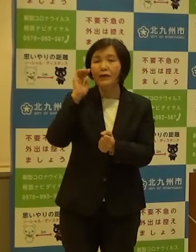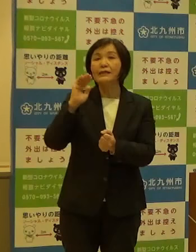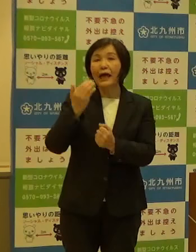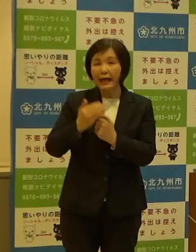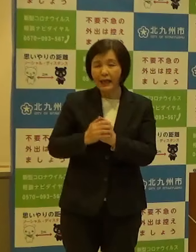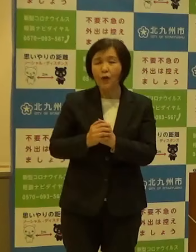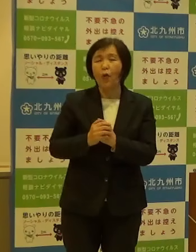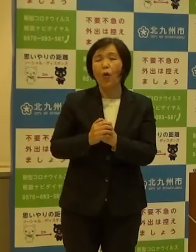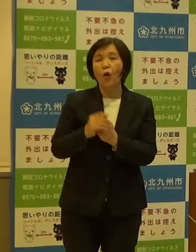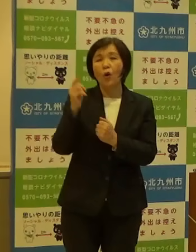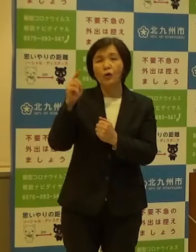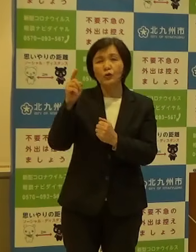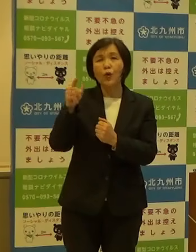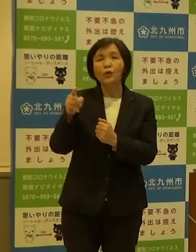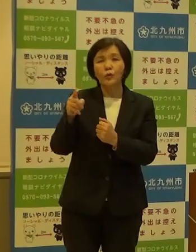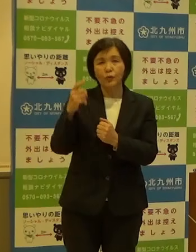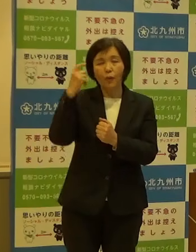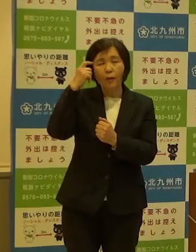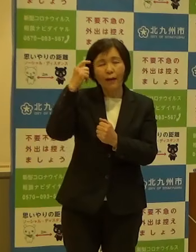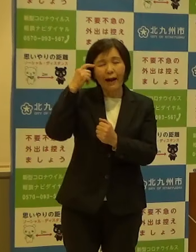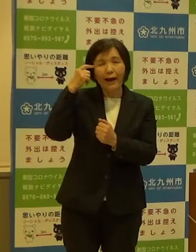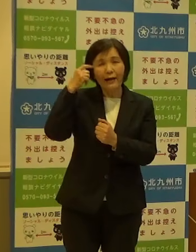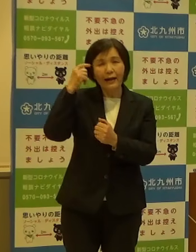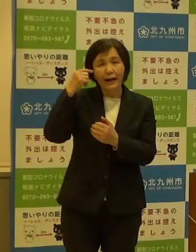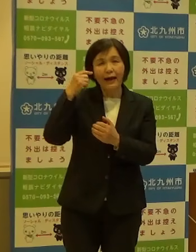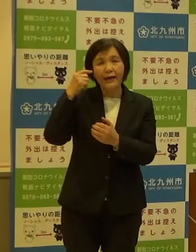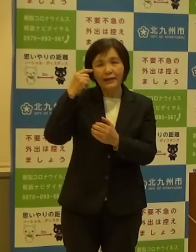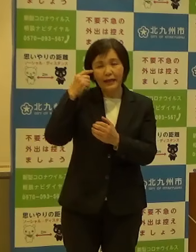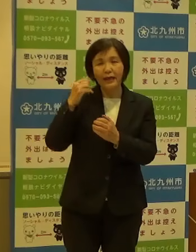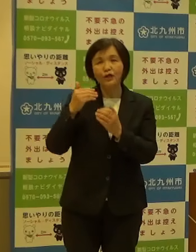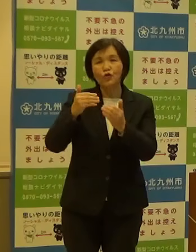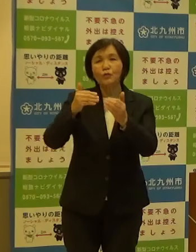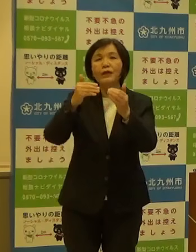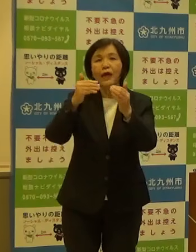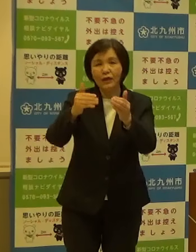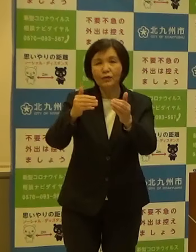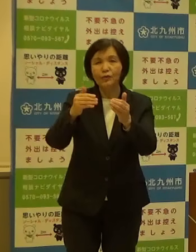に、今準備に入られているように私は聞いています。